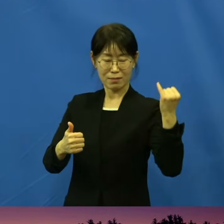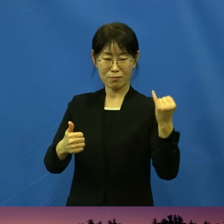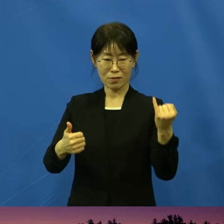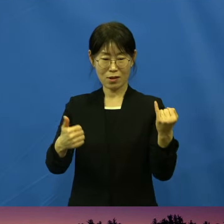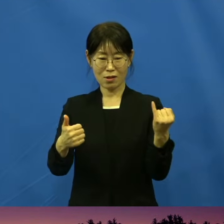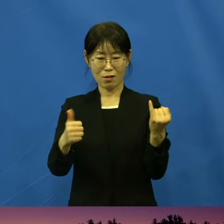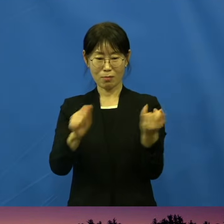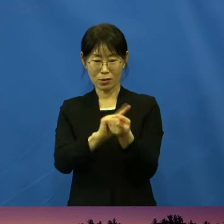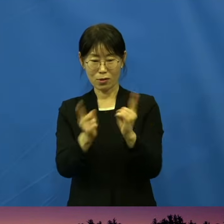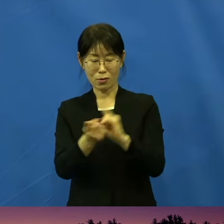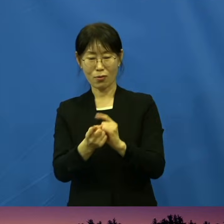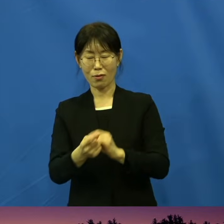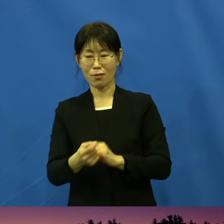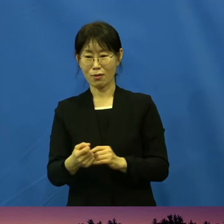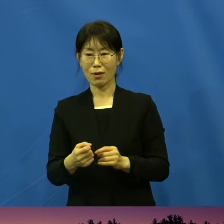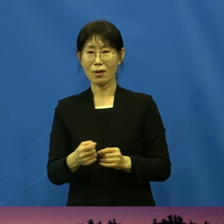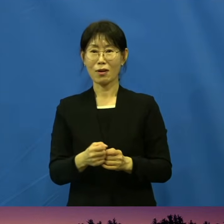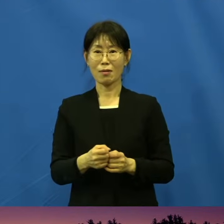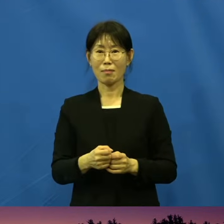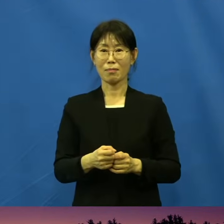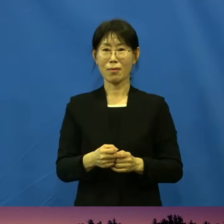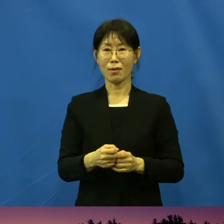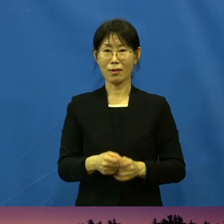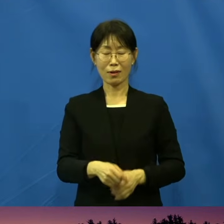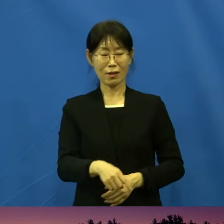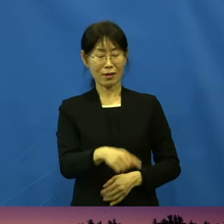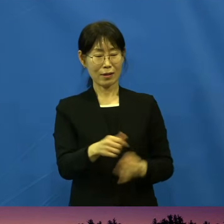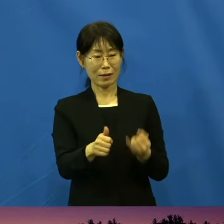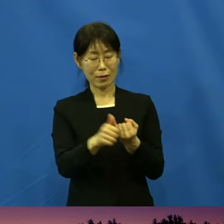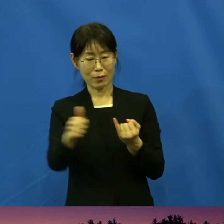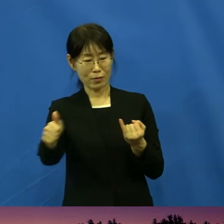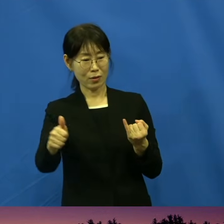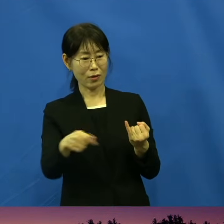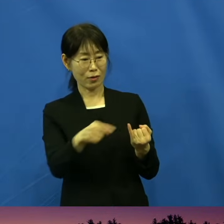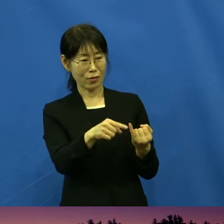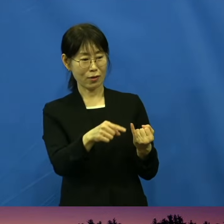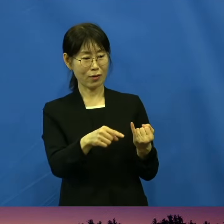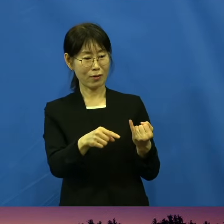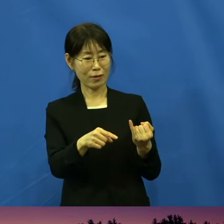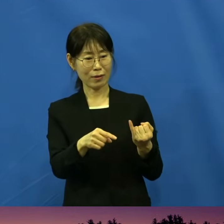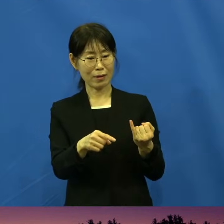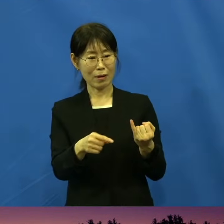양쪽에 양가에서도 다 그냥 그러죠. 너 결혼 초기부터 잡히지 마라.